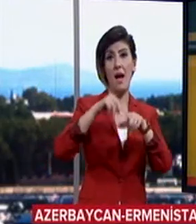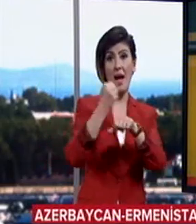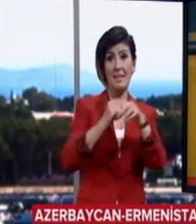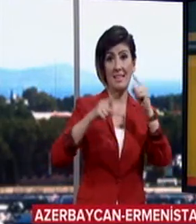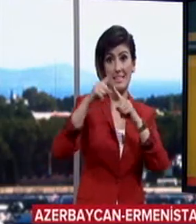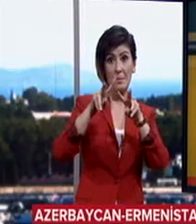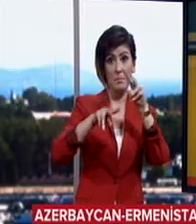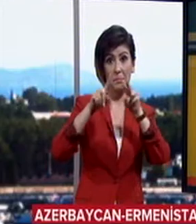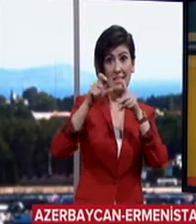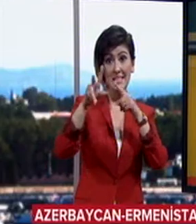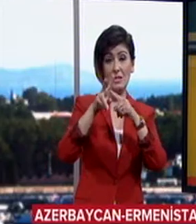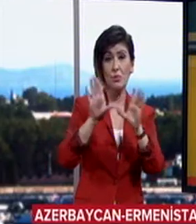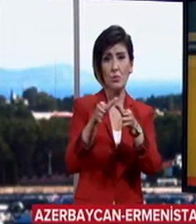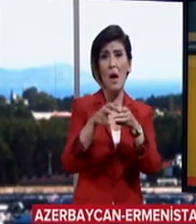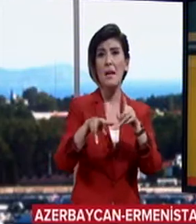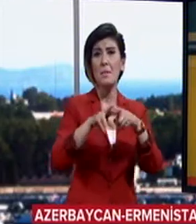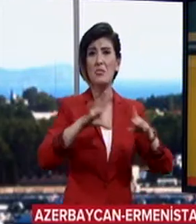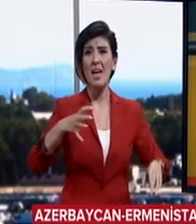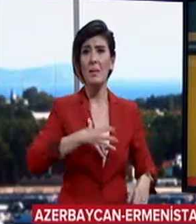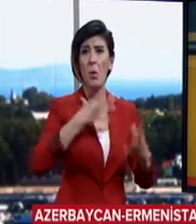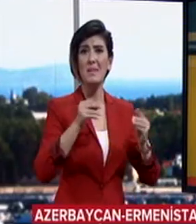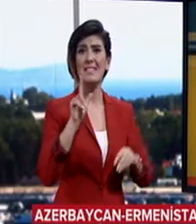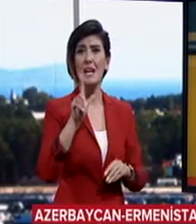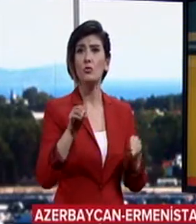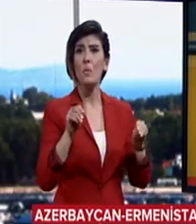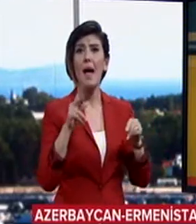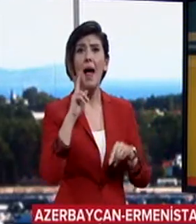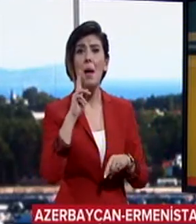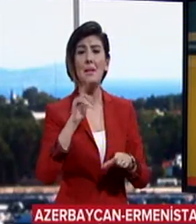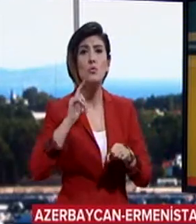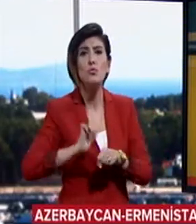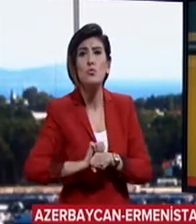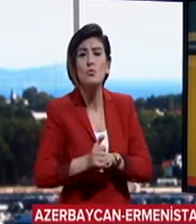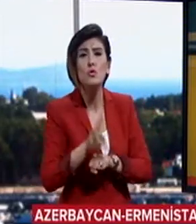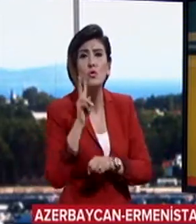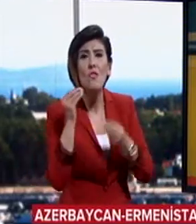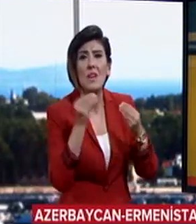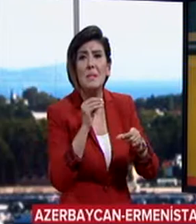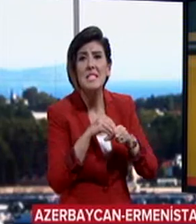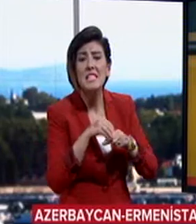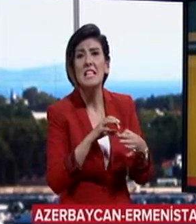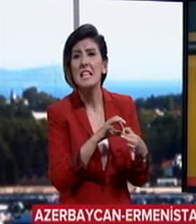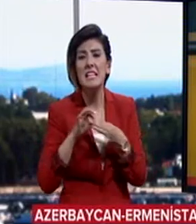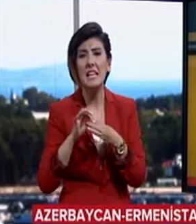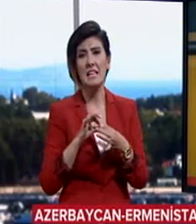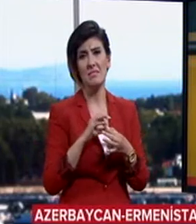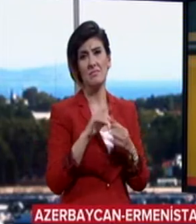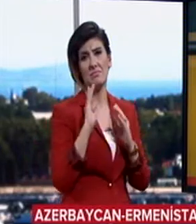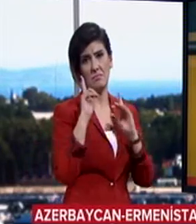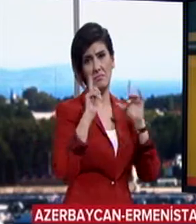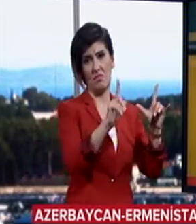grubu, Azerbaycan egemenliğinde olması gereken topraklarda Ermeni zulmüne son verilmesiyle ilgili duruş